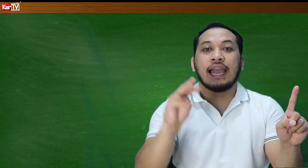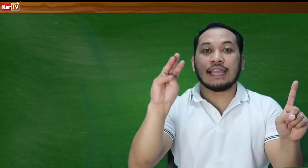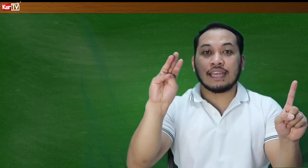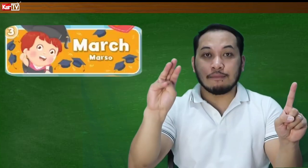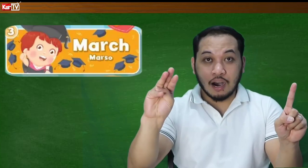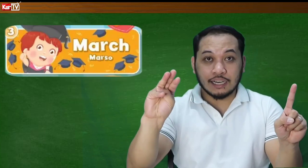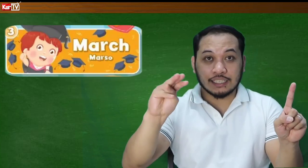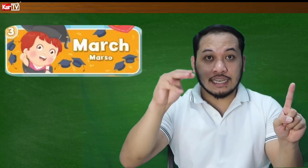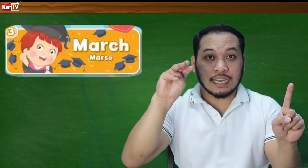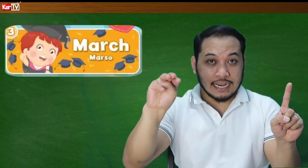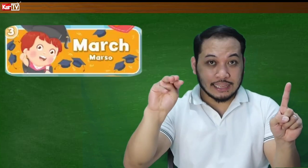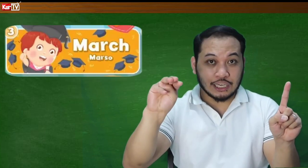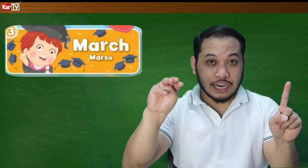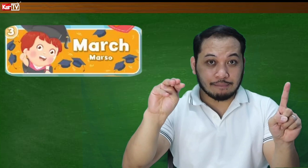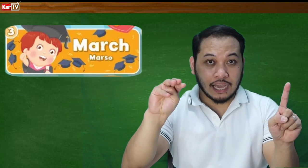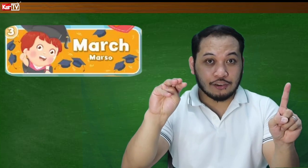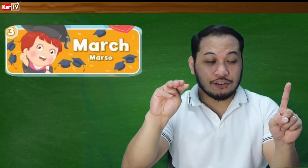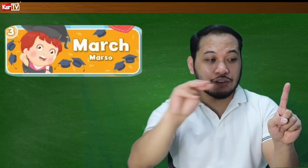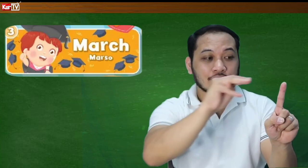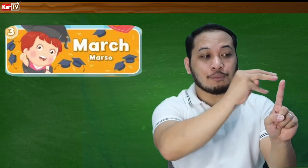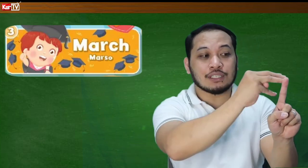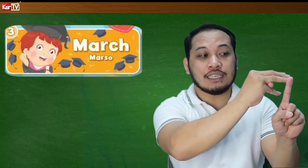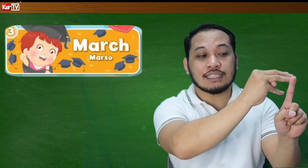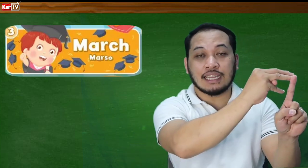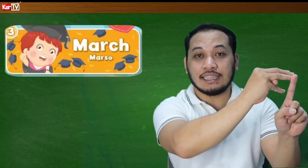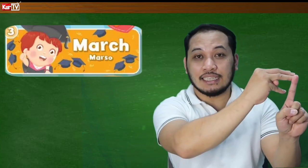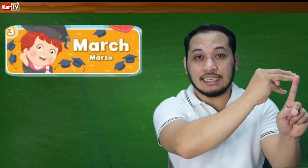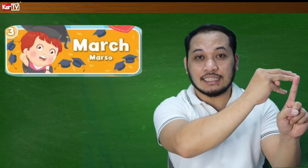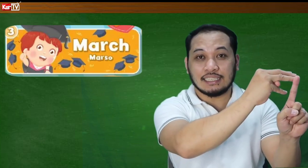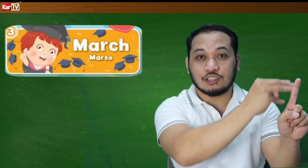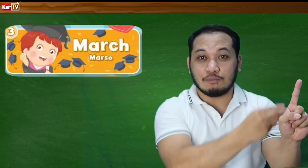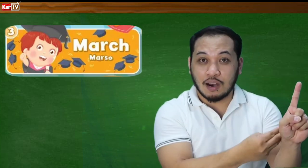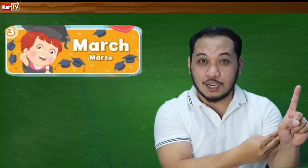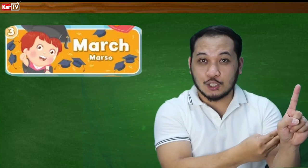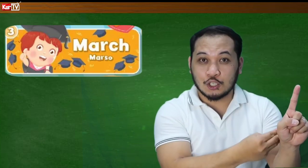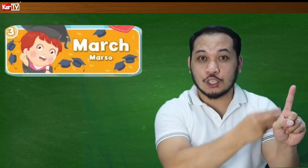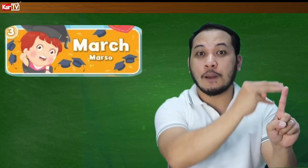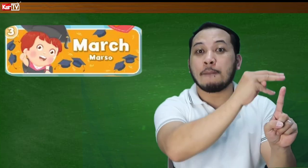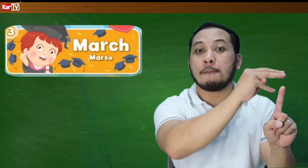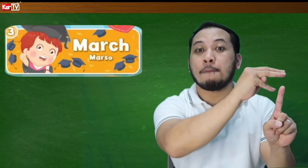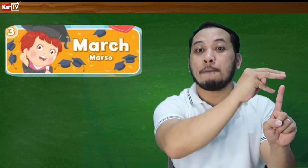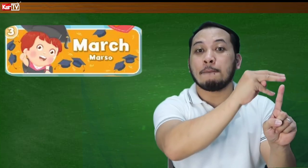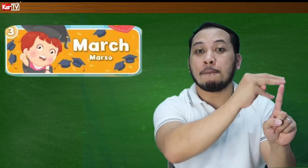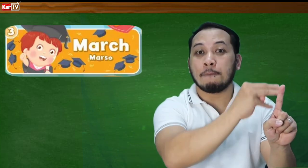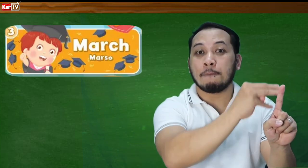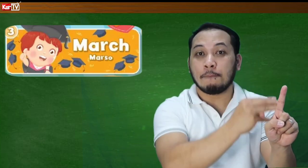And then March. Naka-letter M tayo, no? Tapos i-slide lang din natin ito. March.